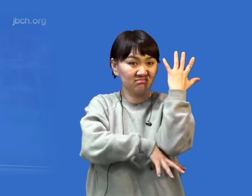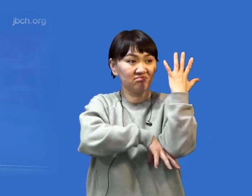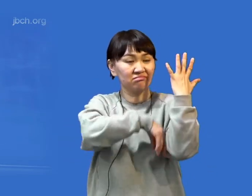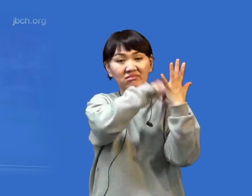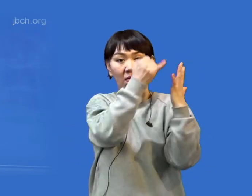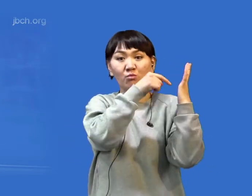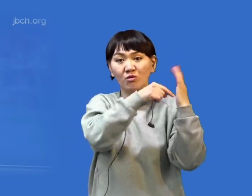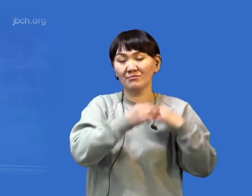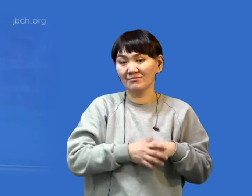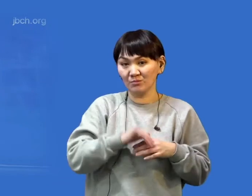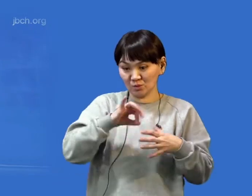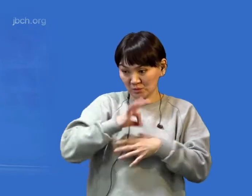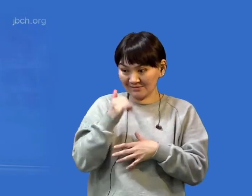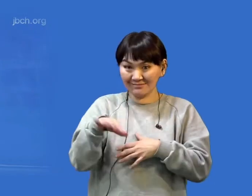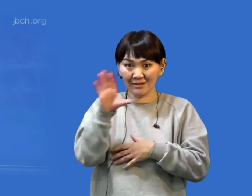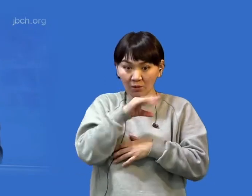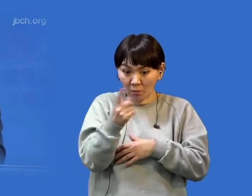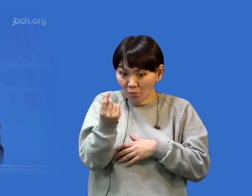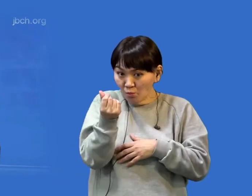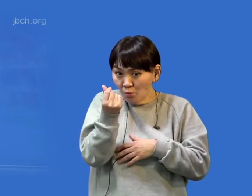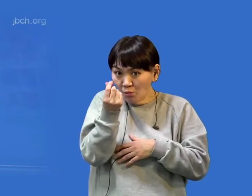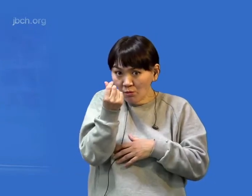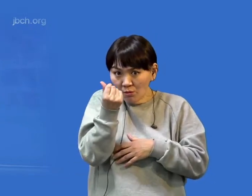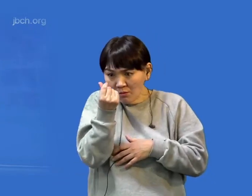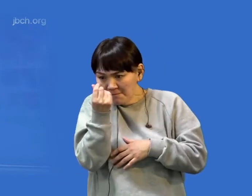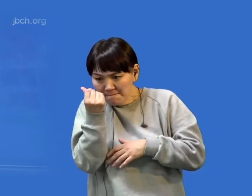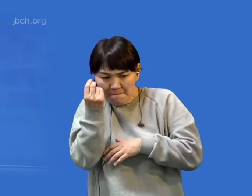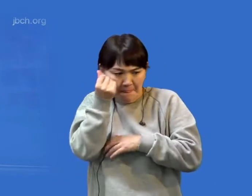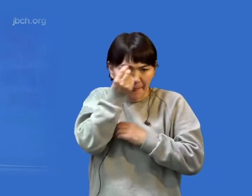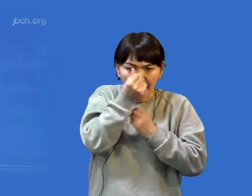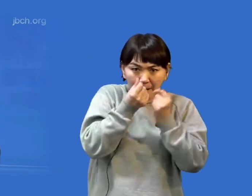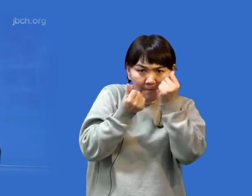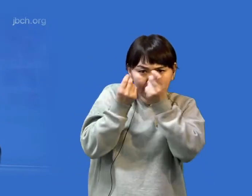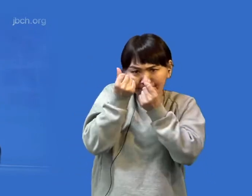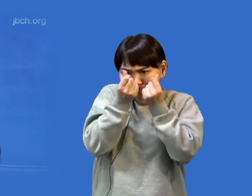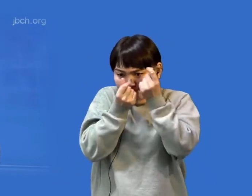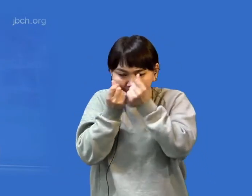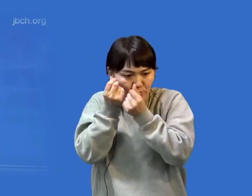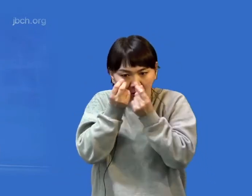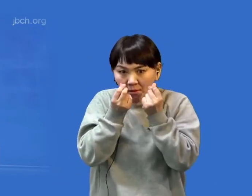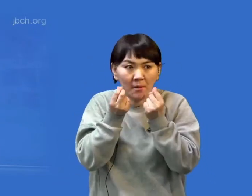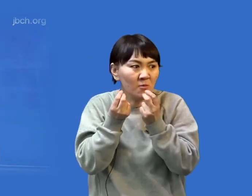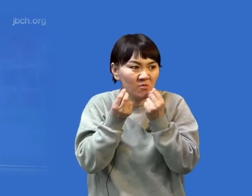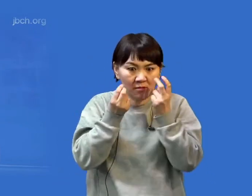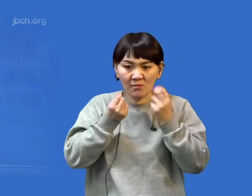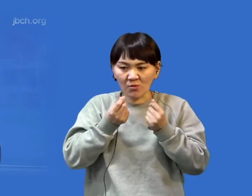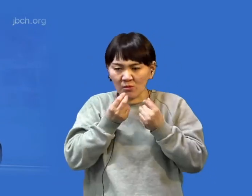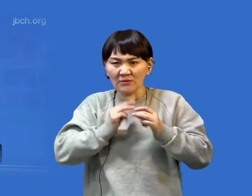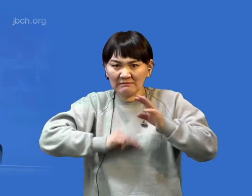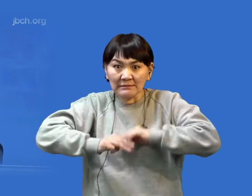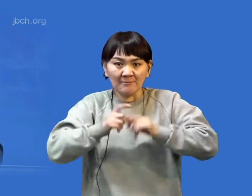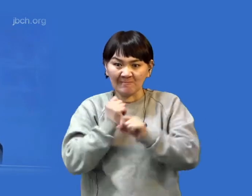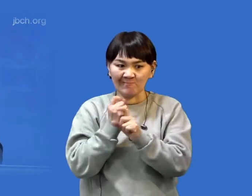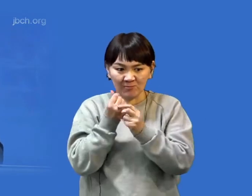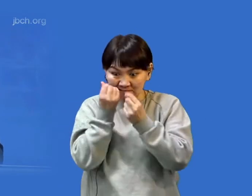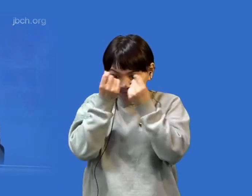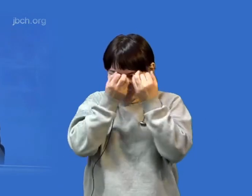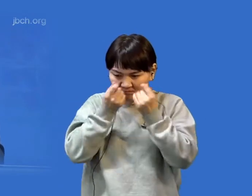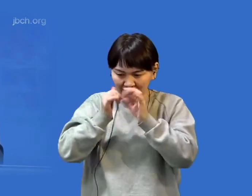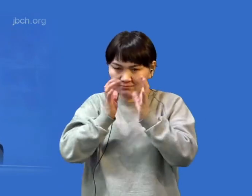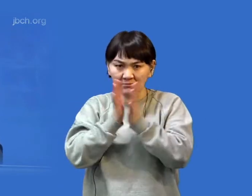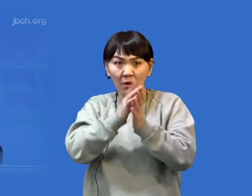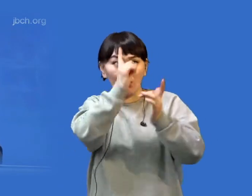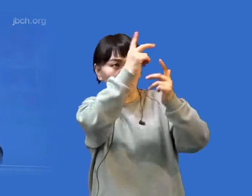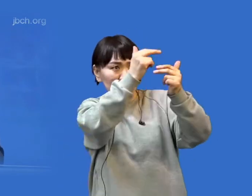нь энэ мөнгөийг хайрлал мөнгө рүү ингээл гүнгэл байгаа хүмүүс бурхны тусламжаас илүү мөнгө өрийг